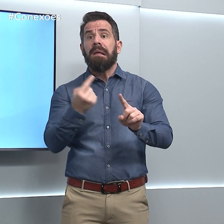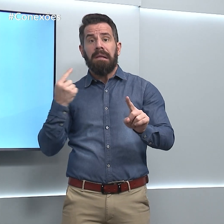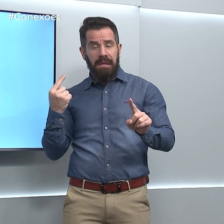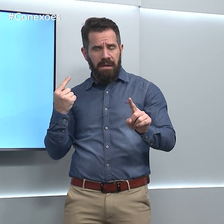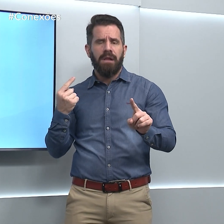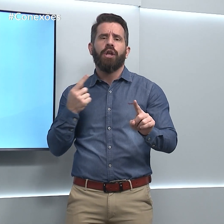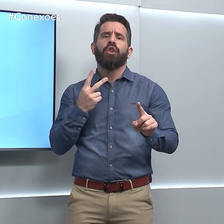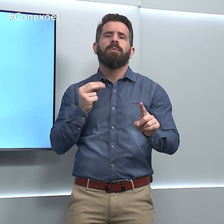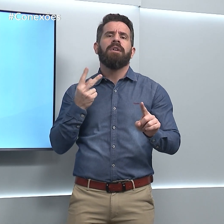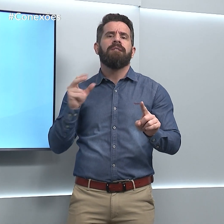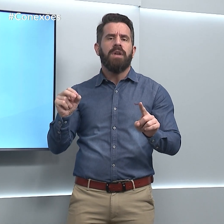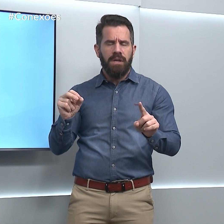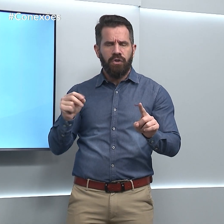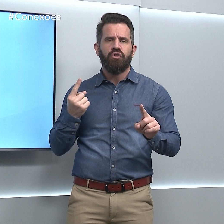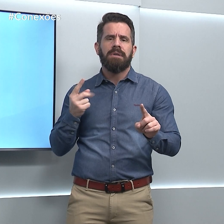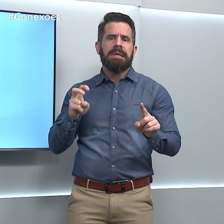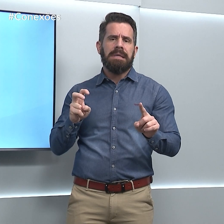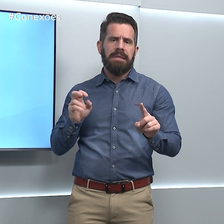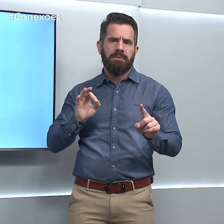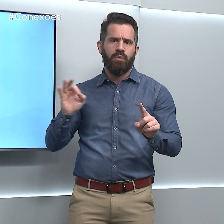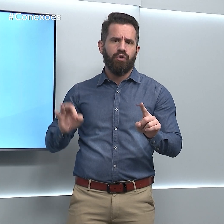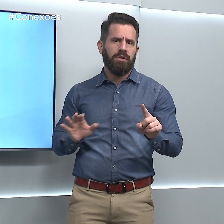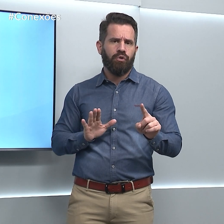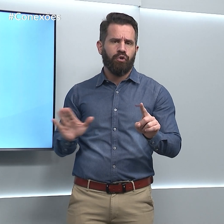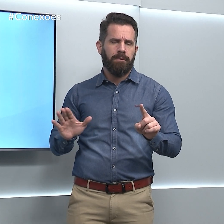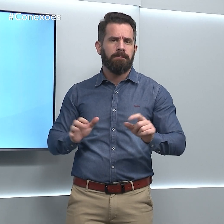esse índice foi de 15%.